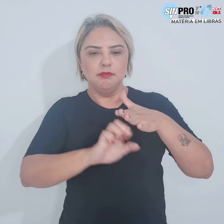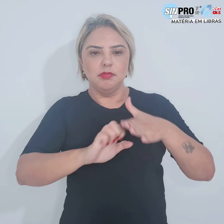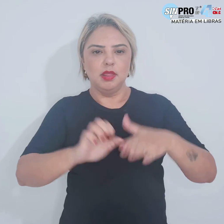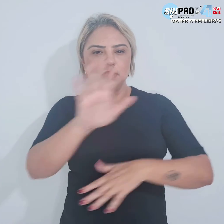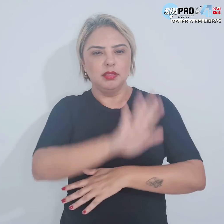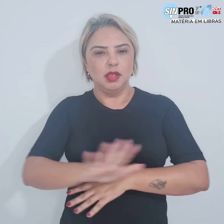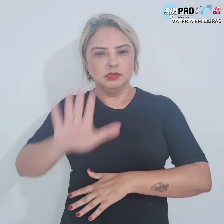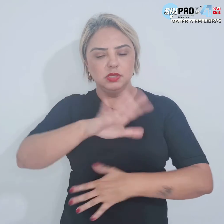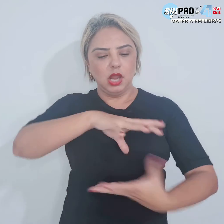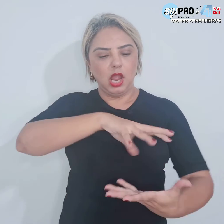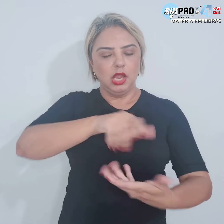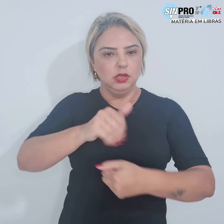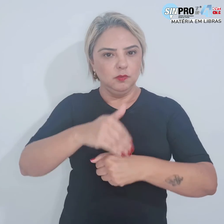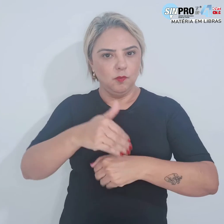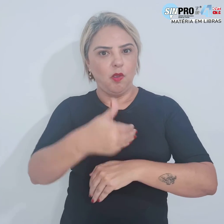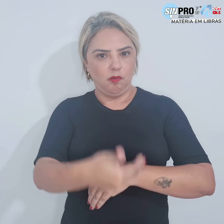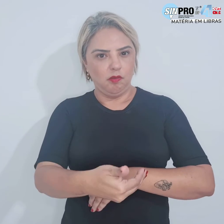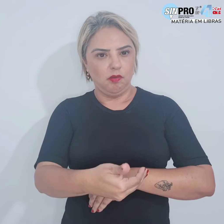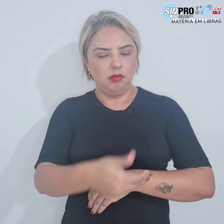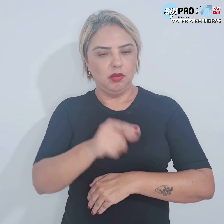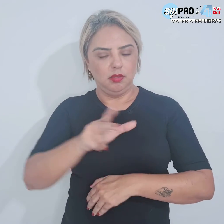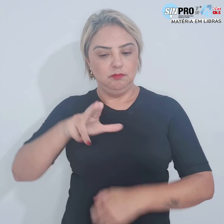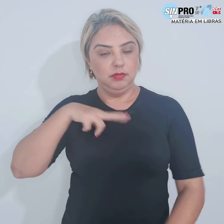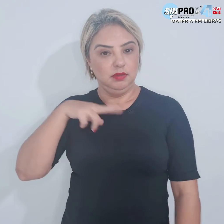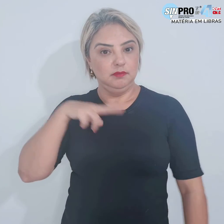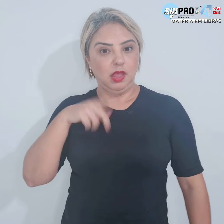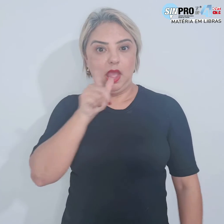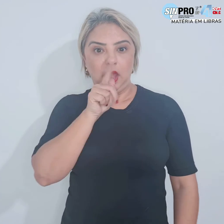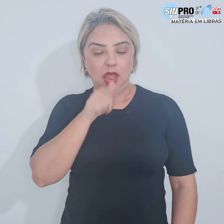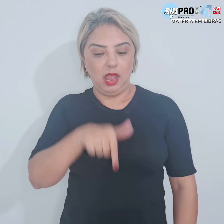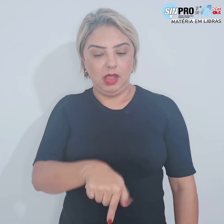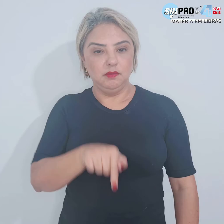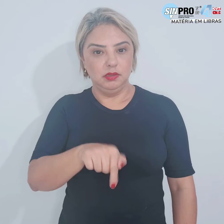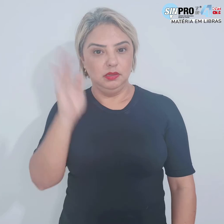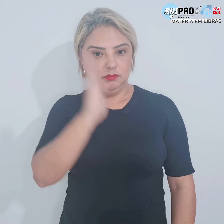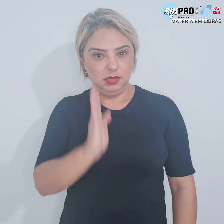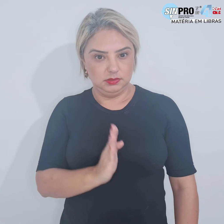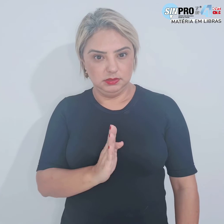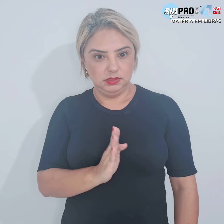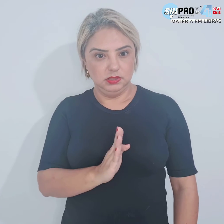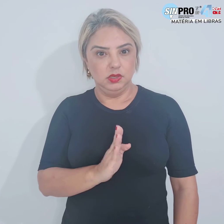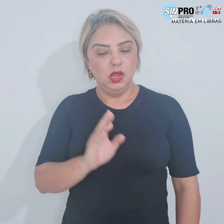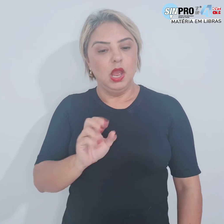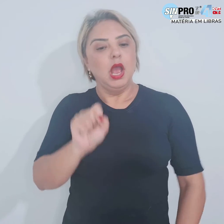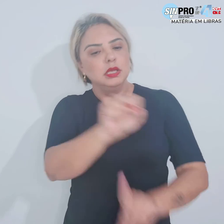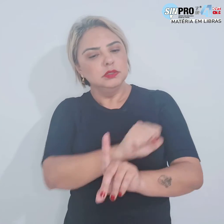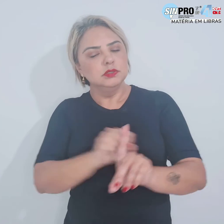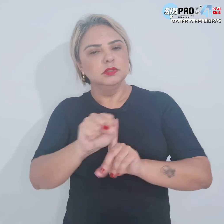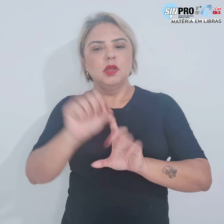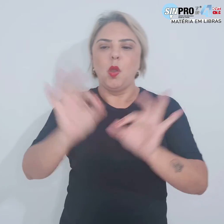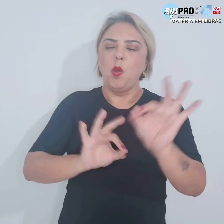empresas nacionais e multinacionais em privatizar a água brasileira, a